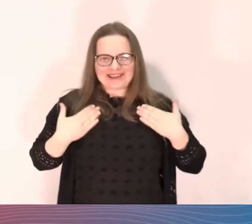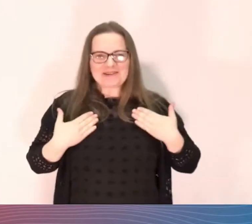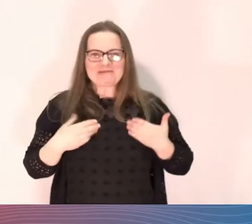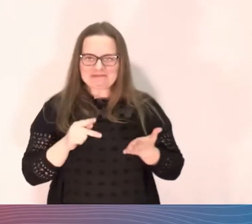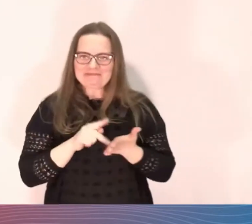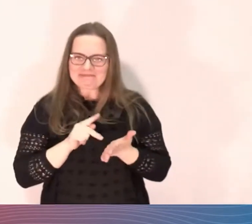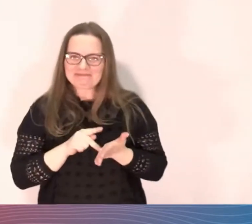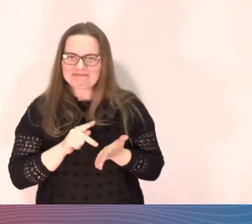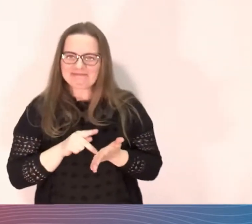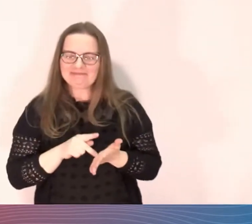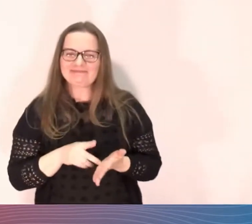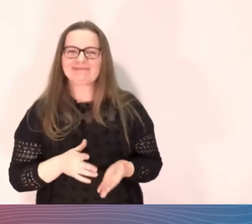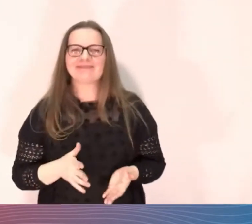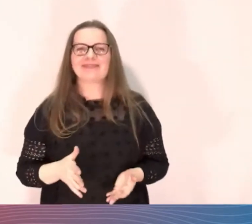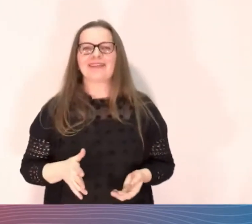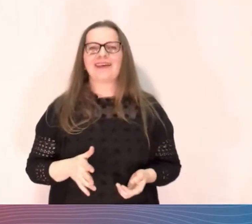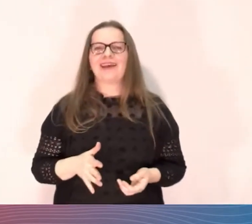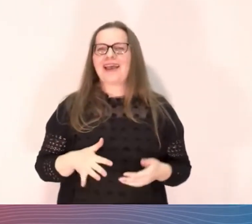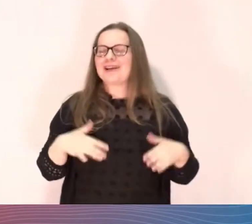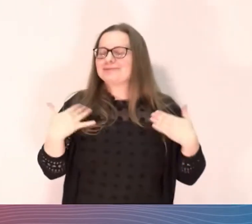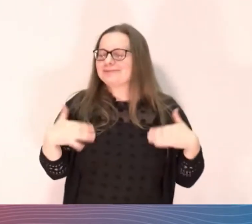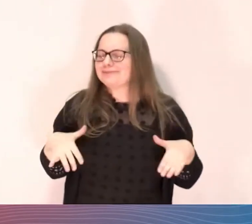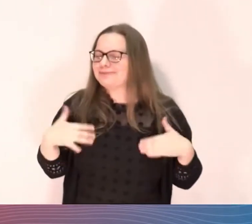Uma coisa fora de comum.